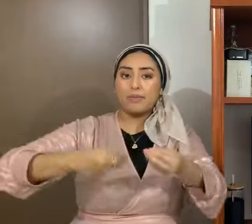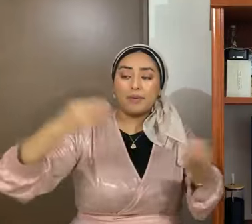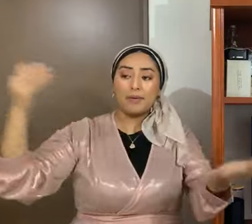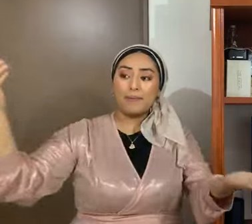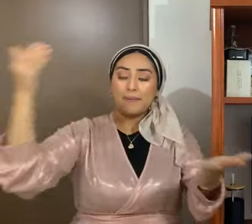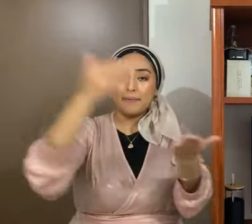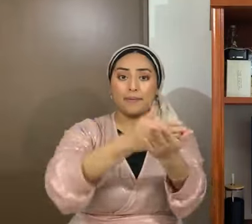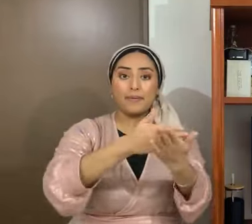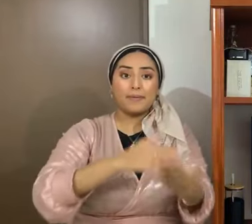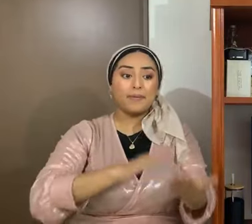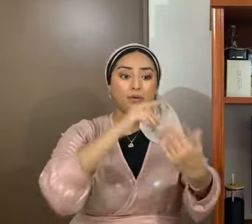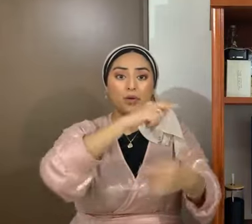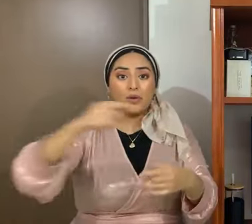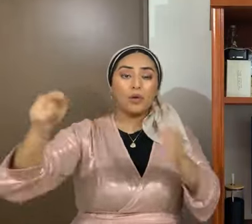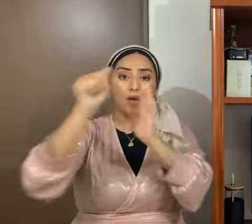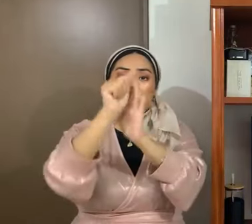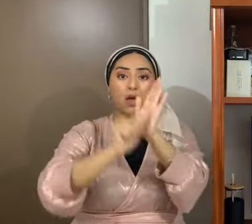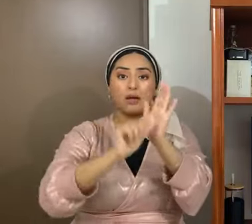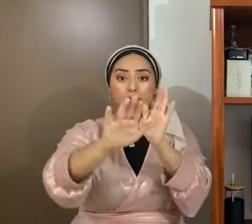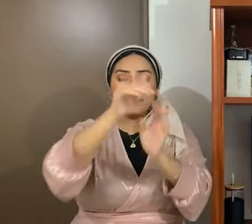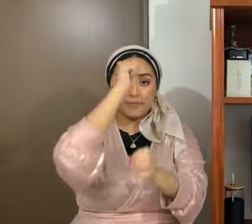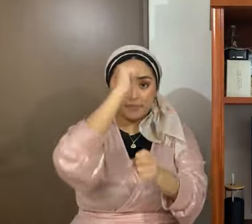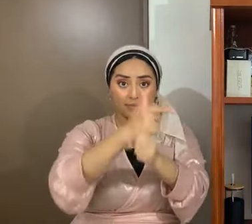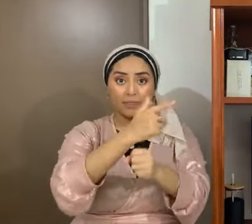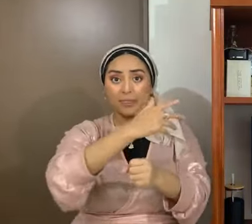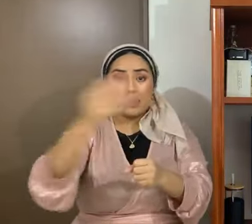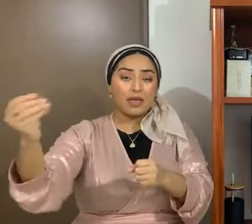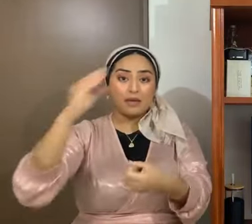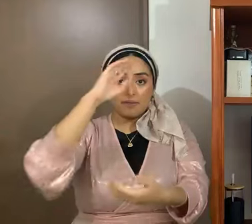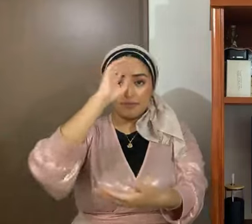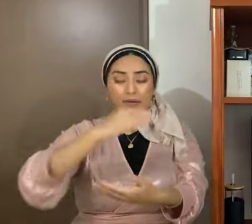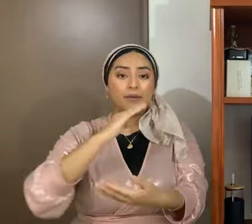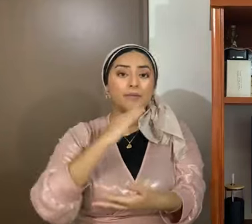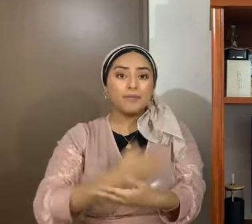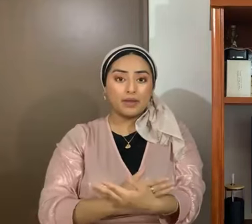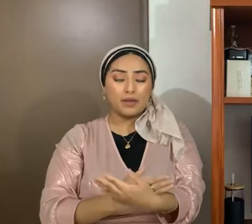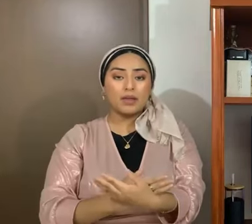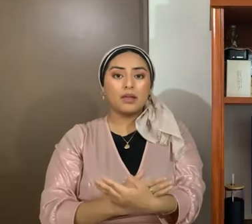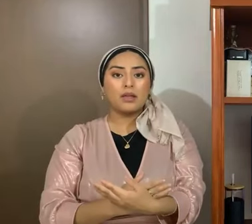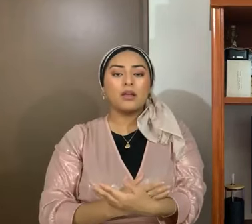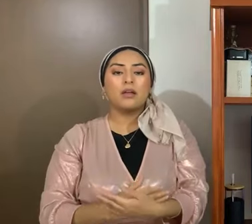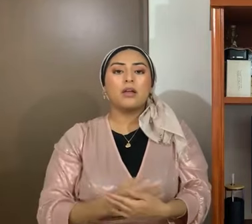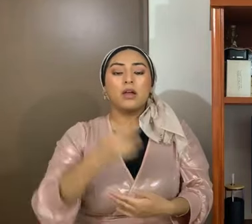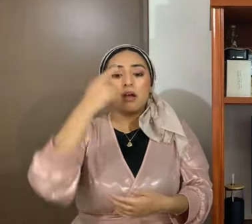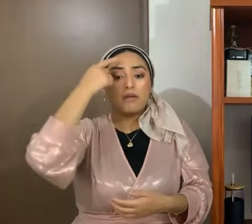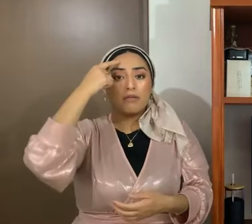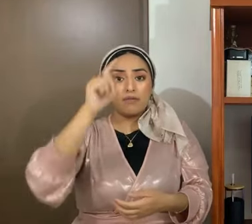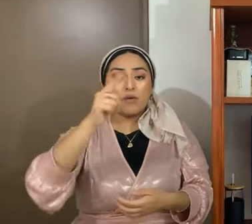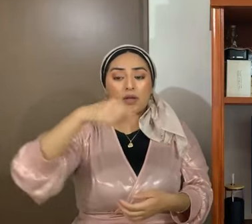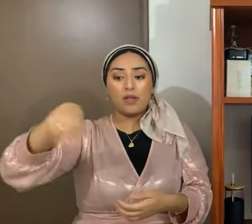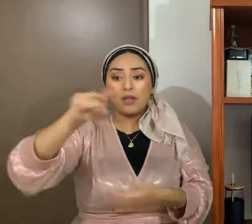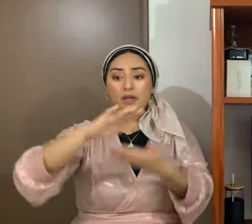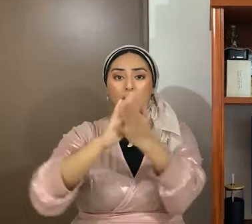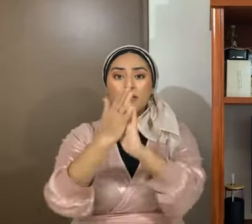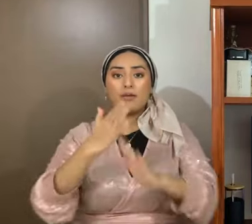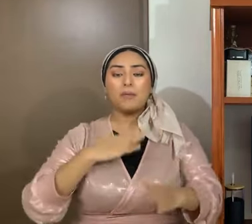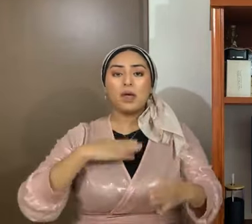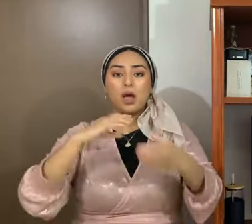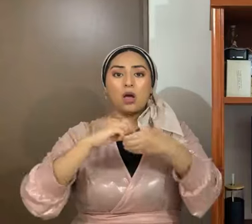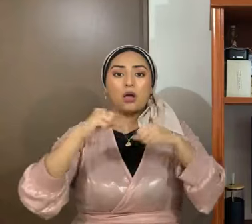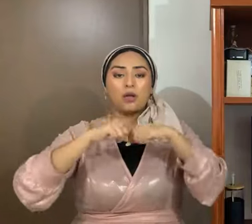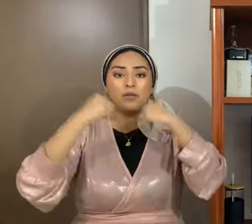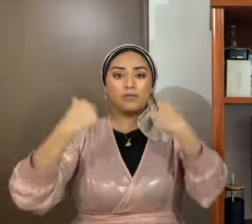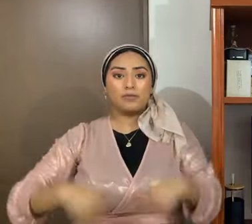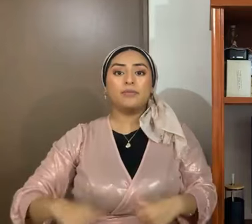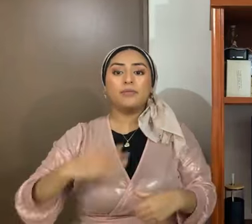llegar delante de ti a Aarón tu hermano y a sus hijos consigo entre los hijos de Israel para que sean mis Kohanim, es